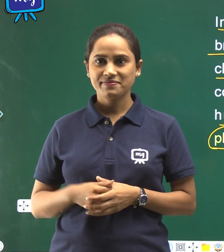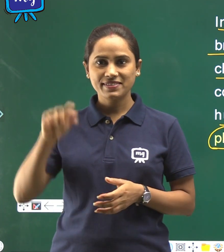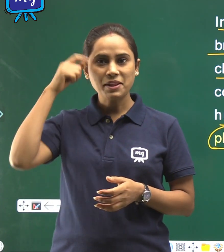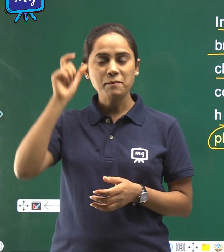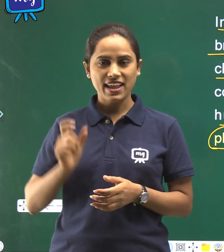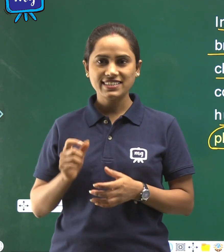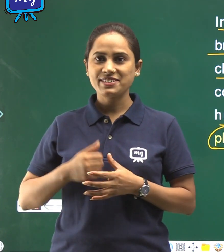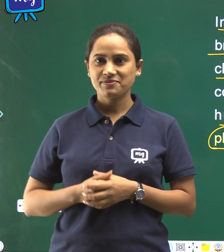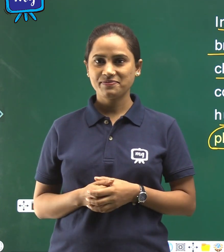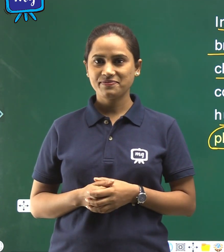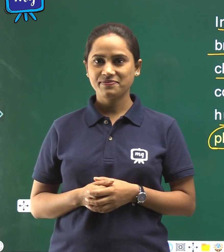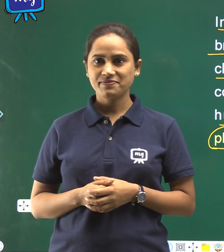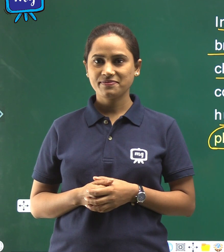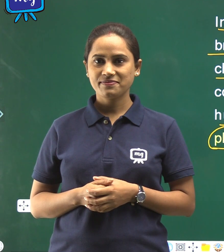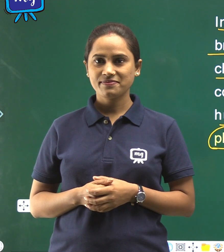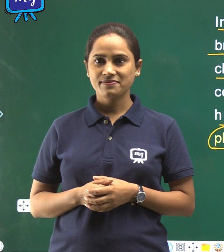प्लेजर,